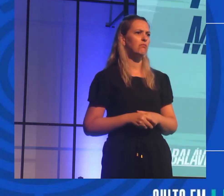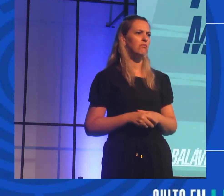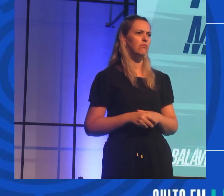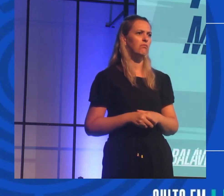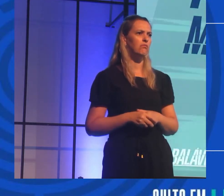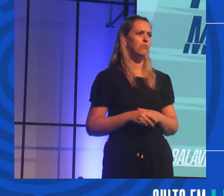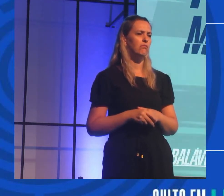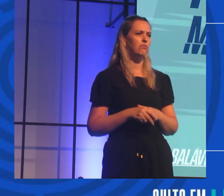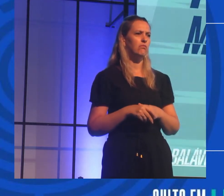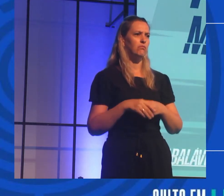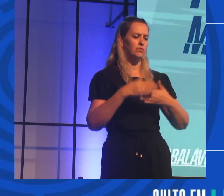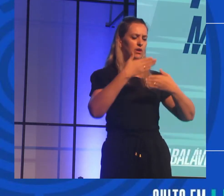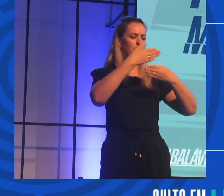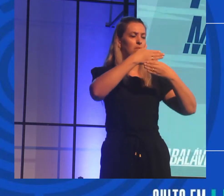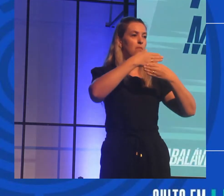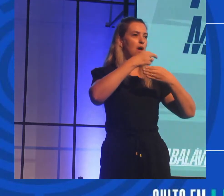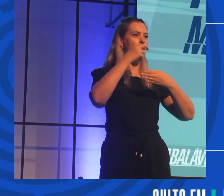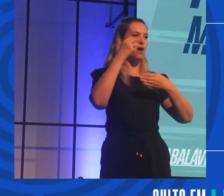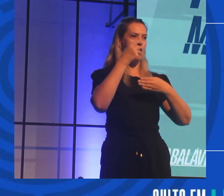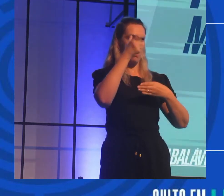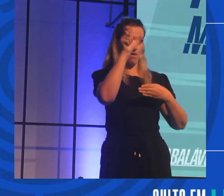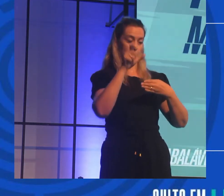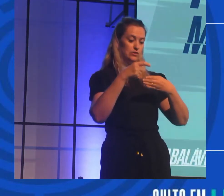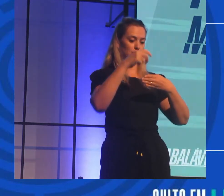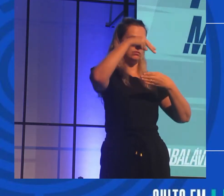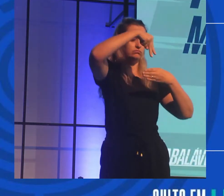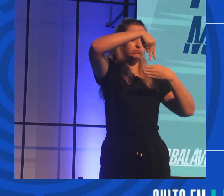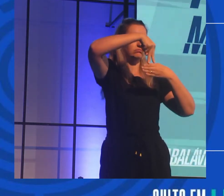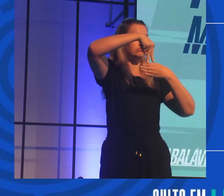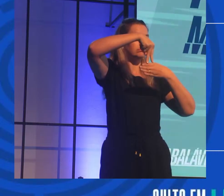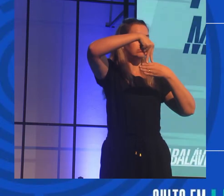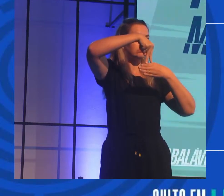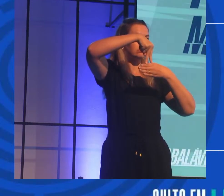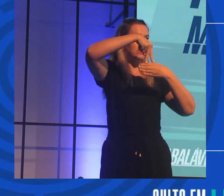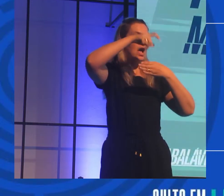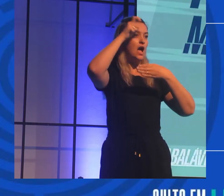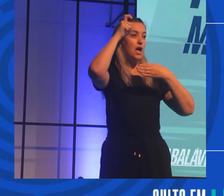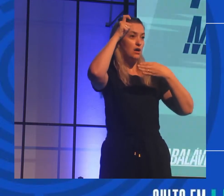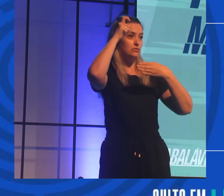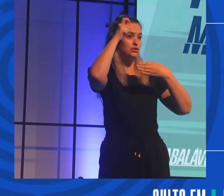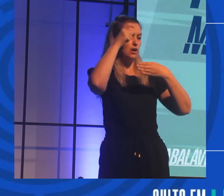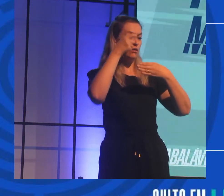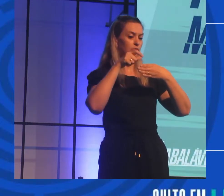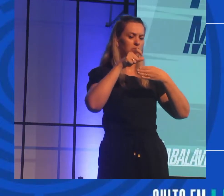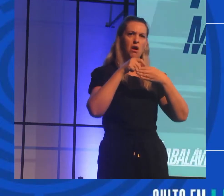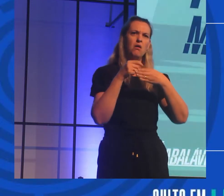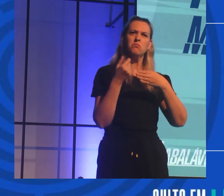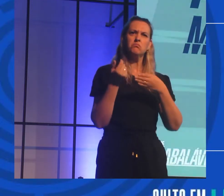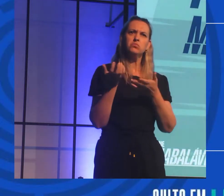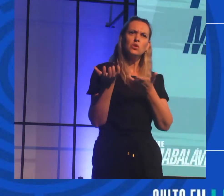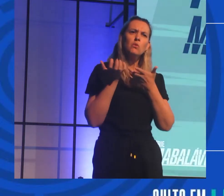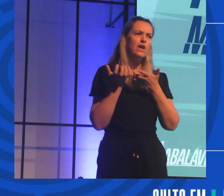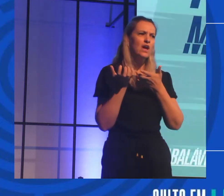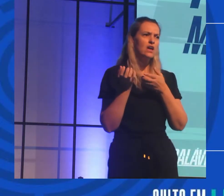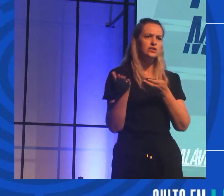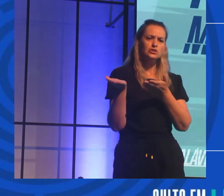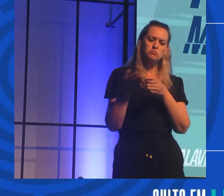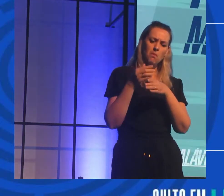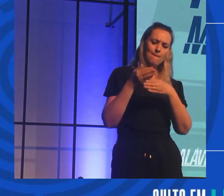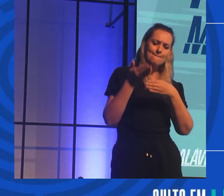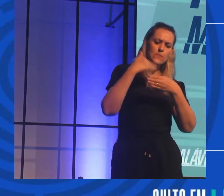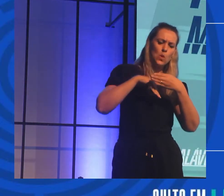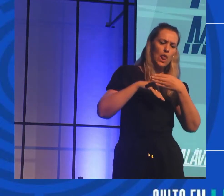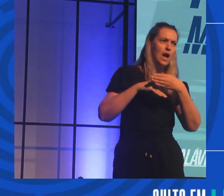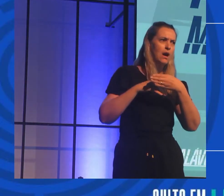do muro, e o inimigo diz, o muro não precisa, porque o muro já é meu, o lado de cá e o muro é meu, mas o lado de lá,